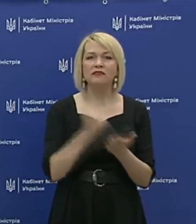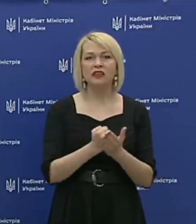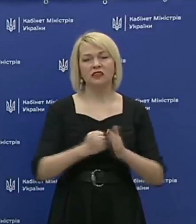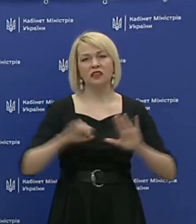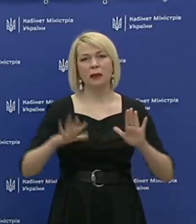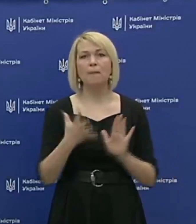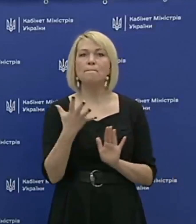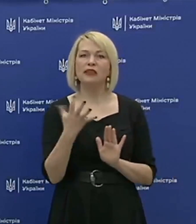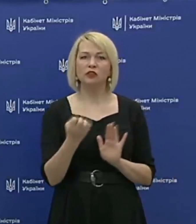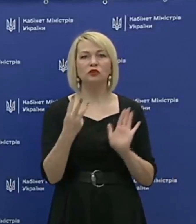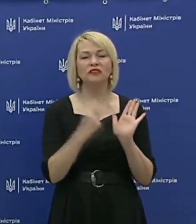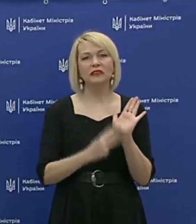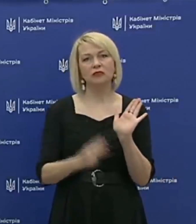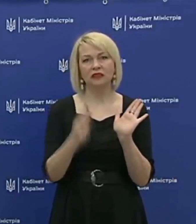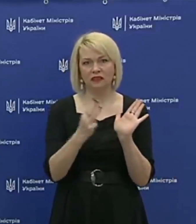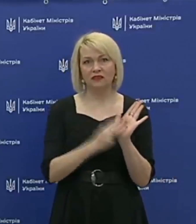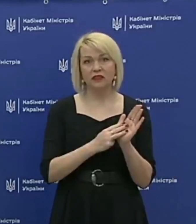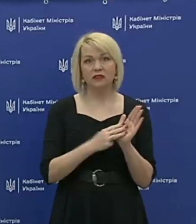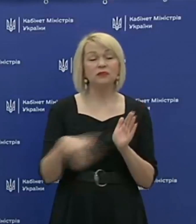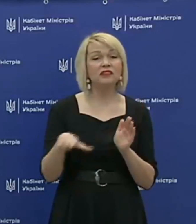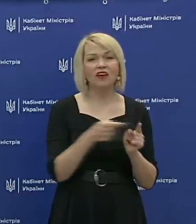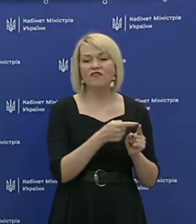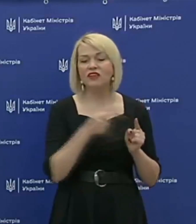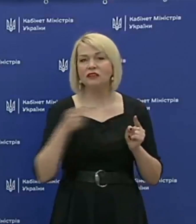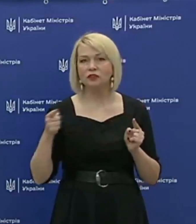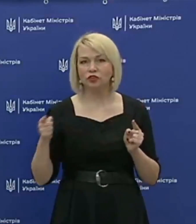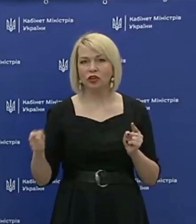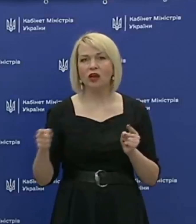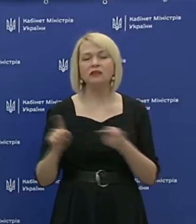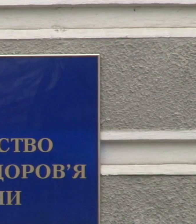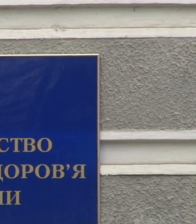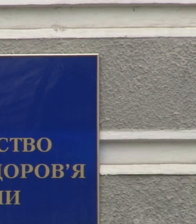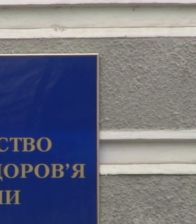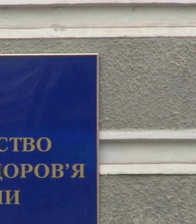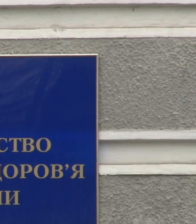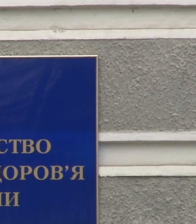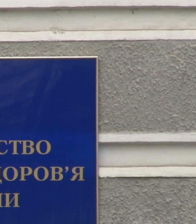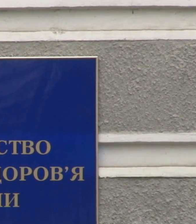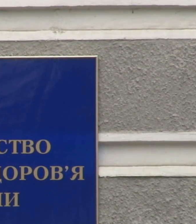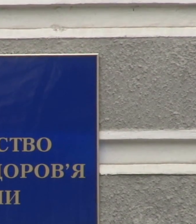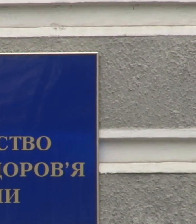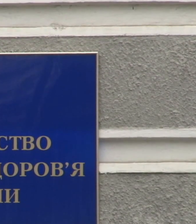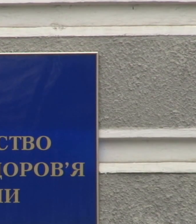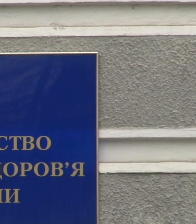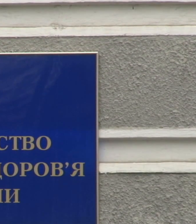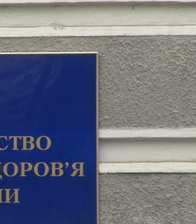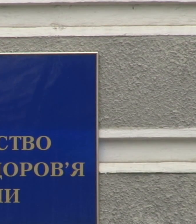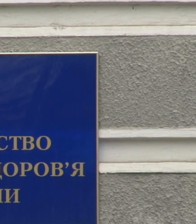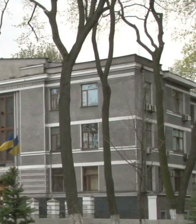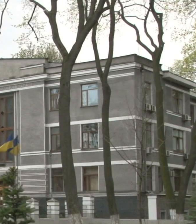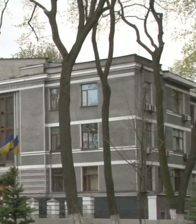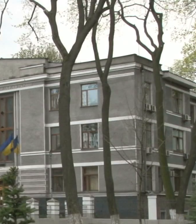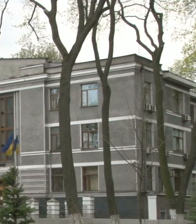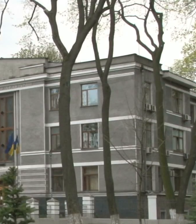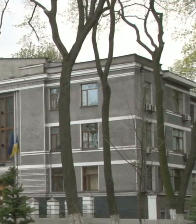випадків 588 за весь час пандемії. Відтак міністр закликав громадян надалі